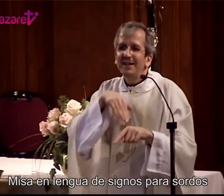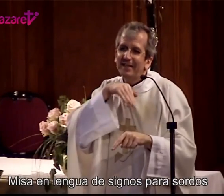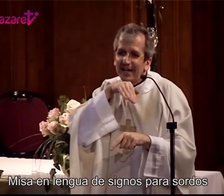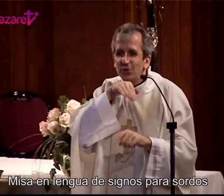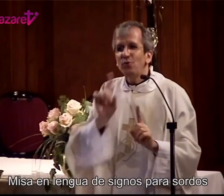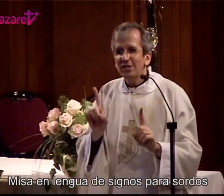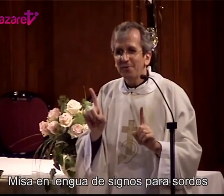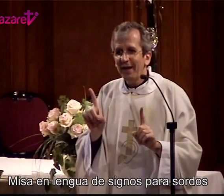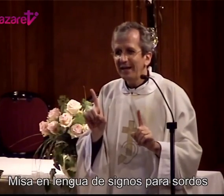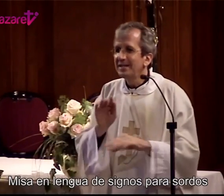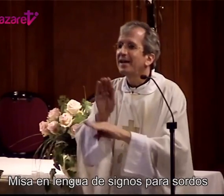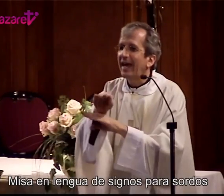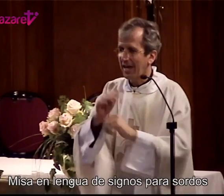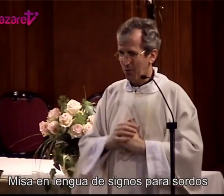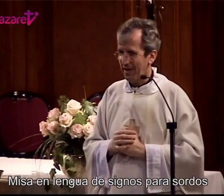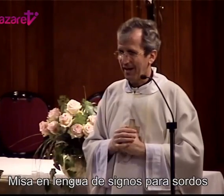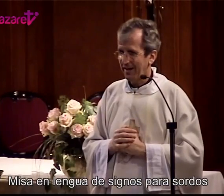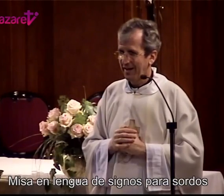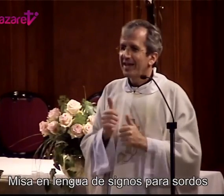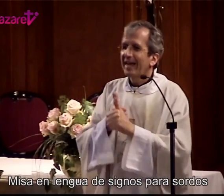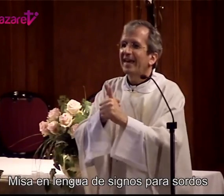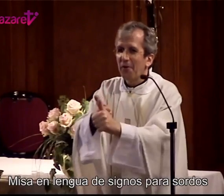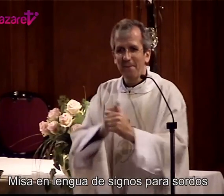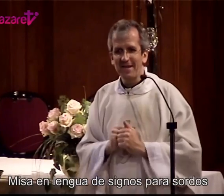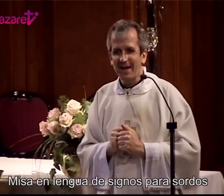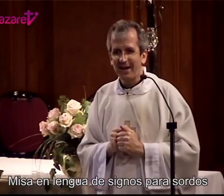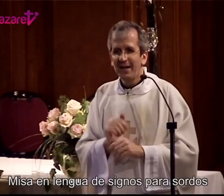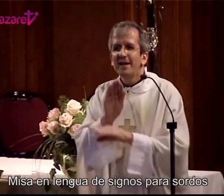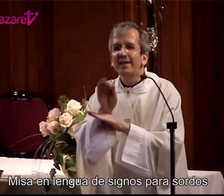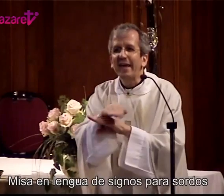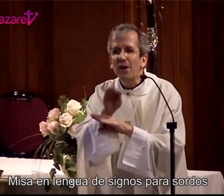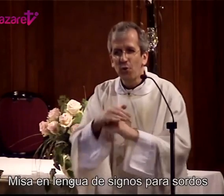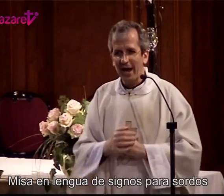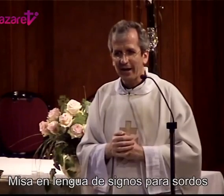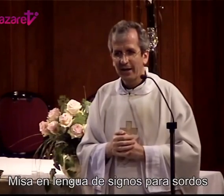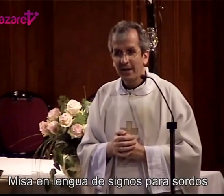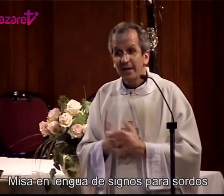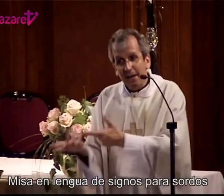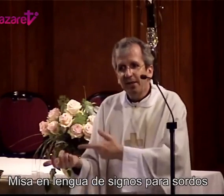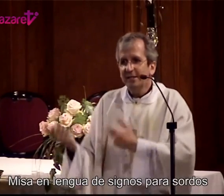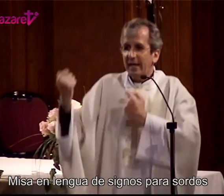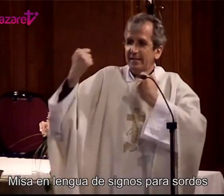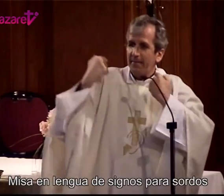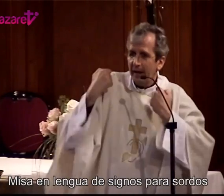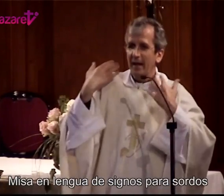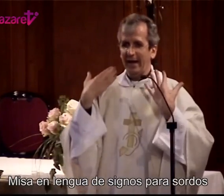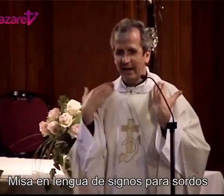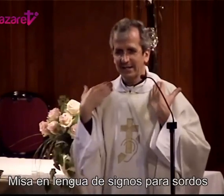tenéis unas ovejas que hay que cuidar, que hay que acompañar, que hay que curar, que a veces hay que saber cargarse